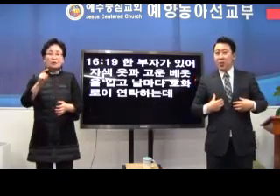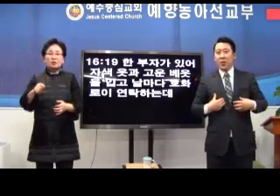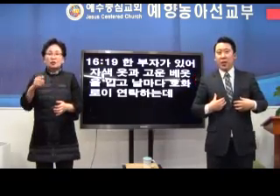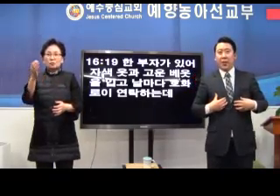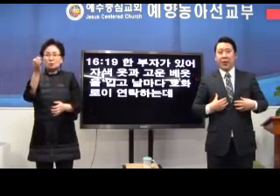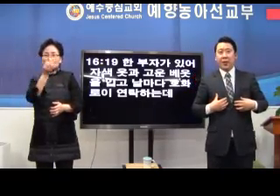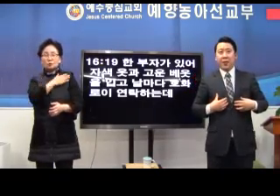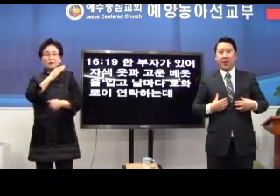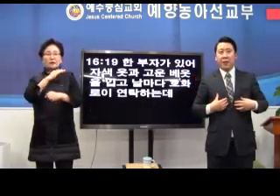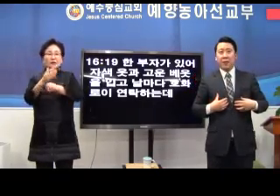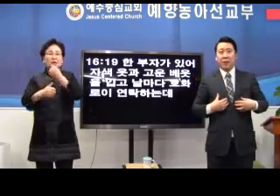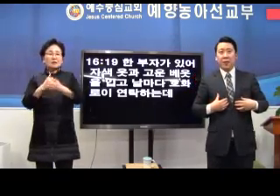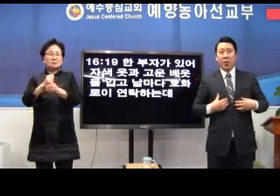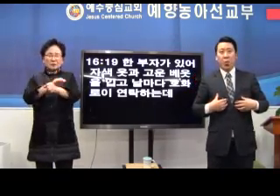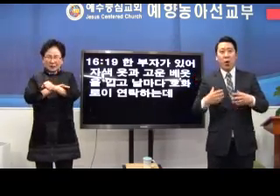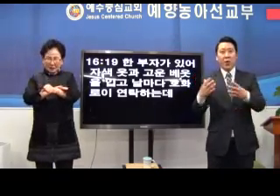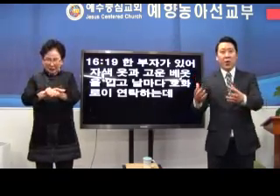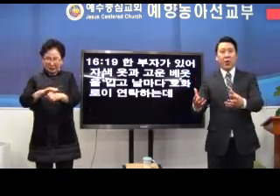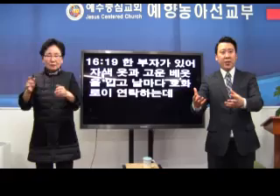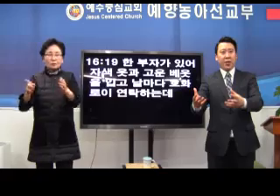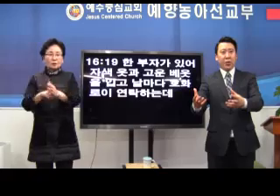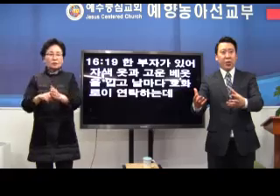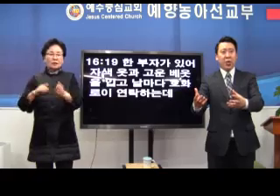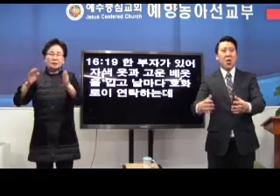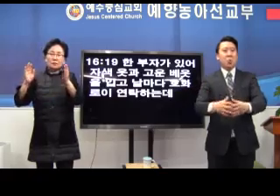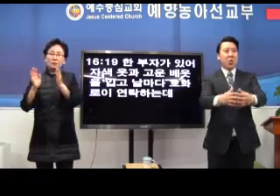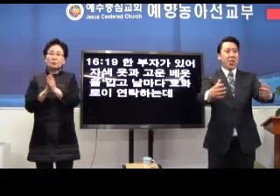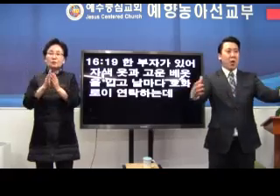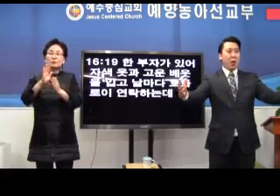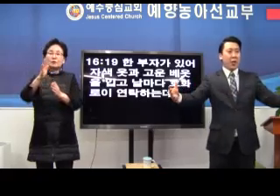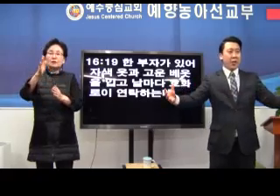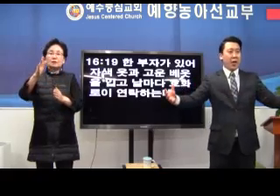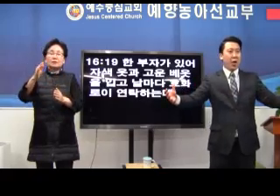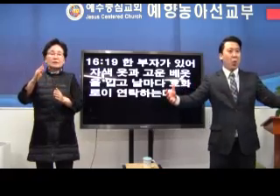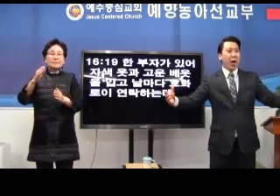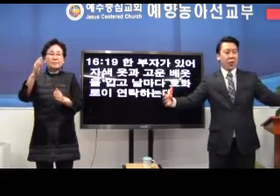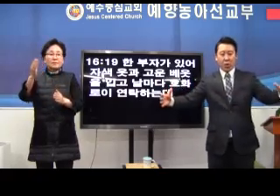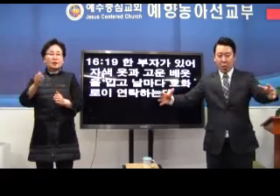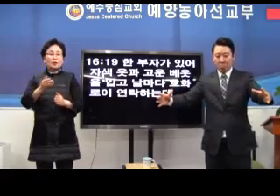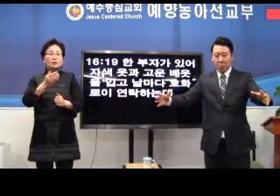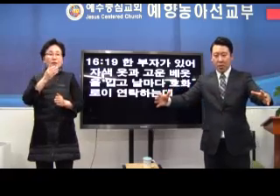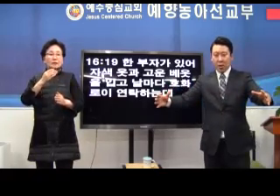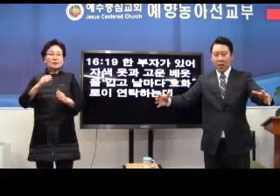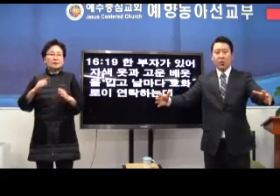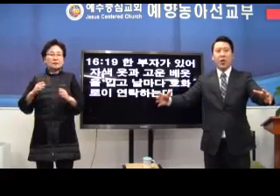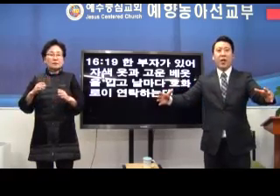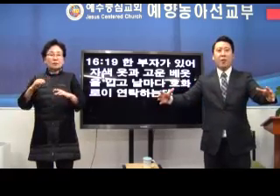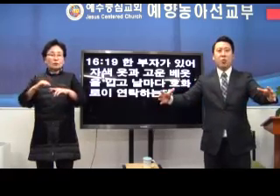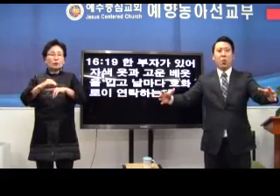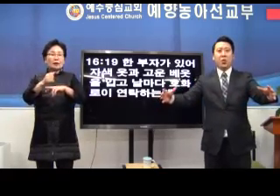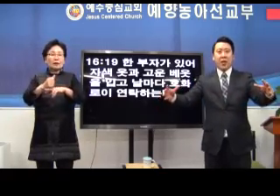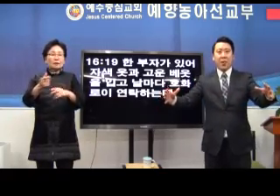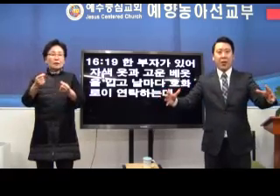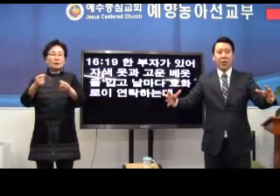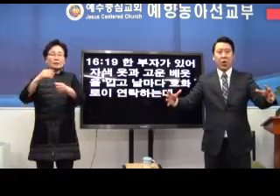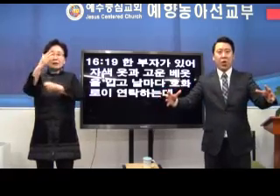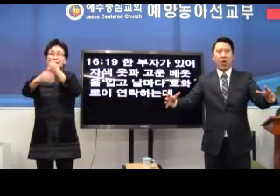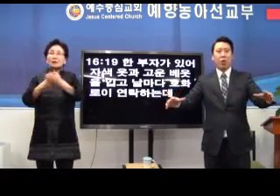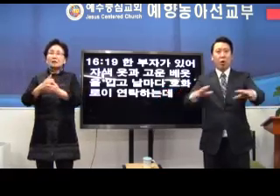믿는 사람이에요. 호화로이 연락했다는 것은 빚된 생활을 했다. 왕처럼 아주 하나님의 축복을 잘 받아서